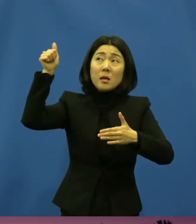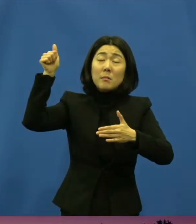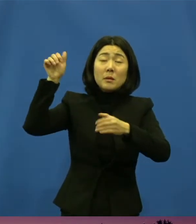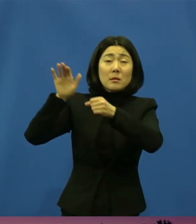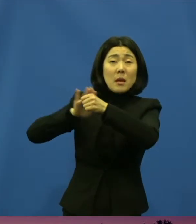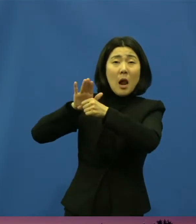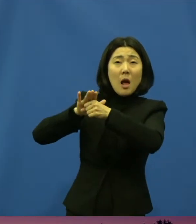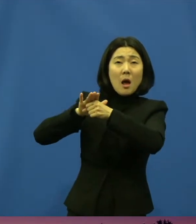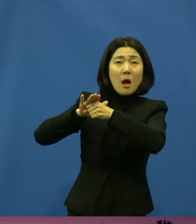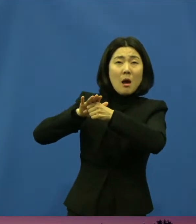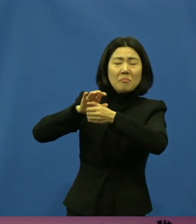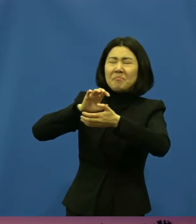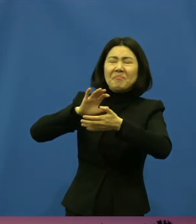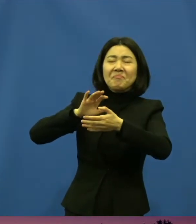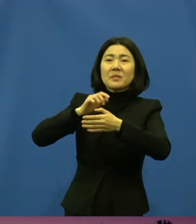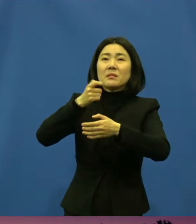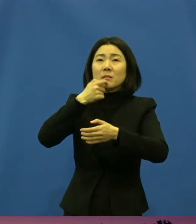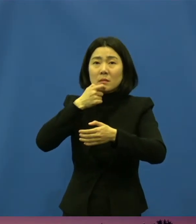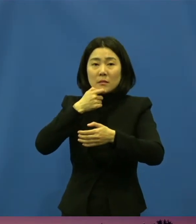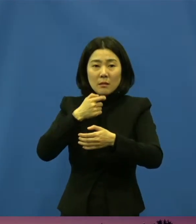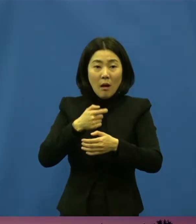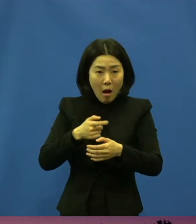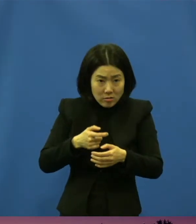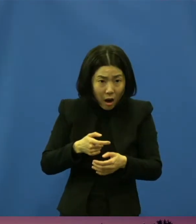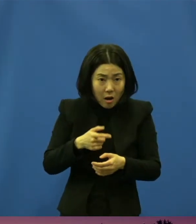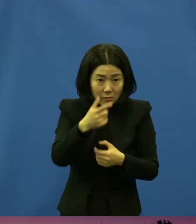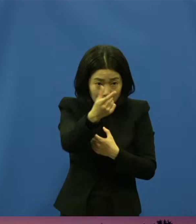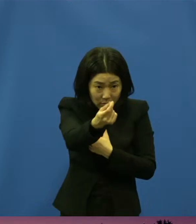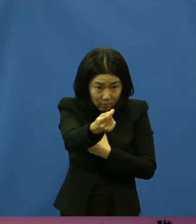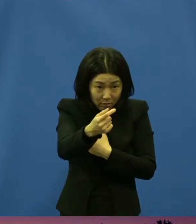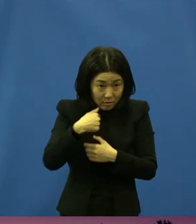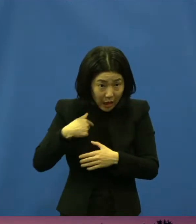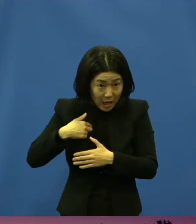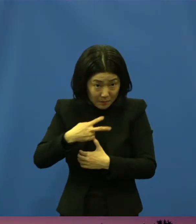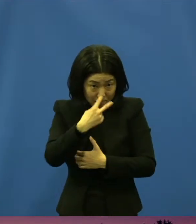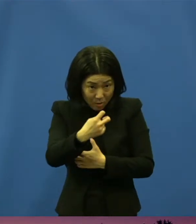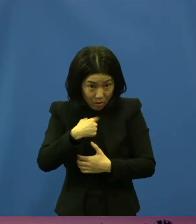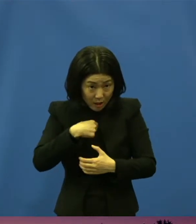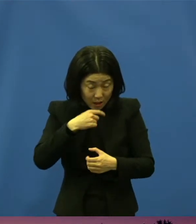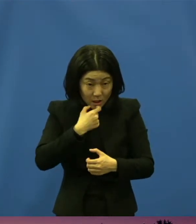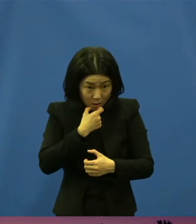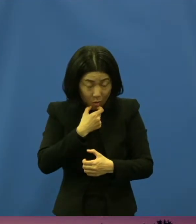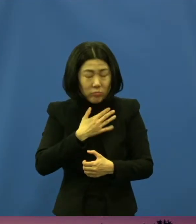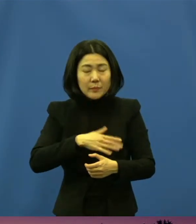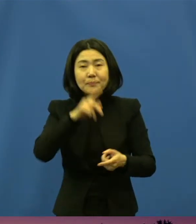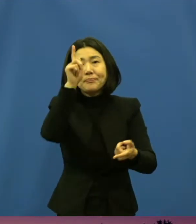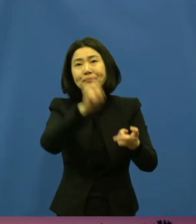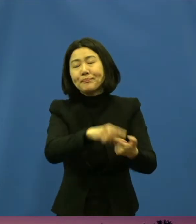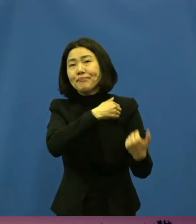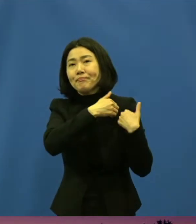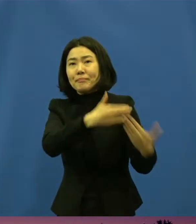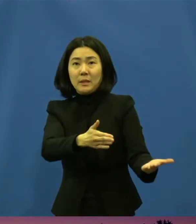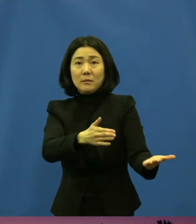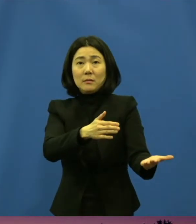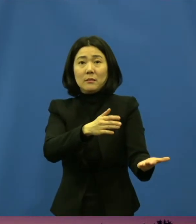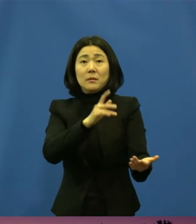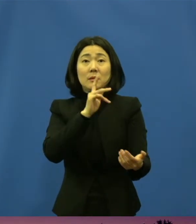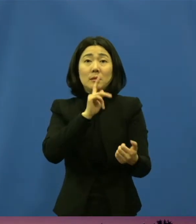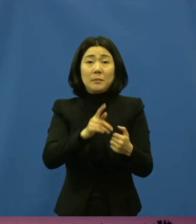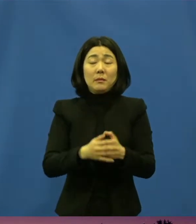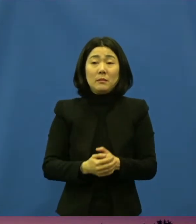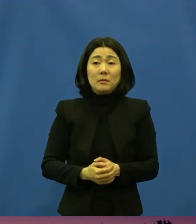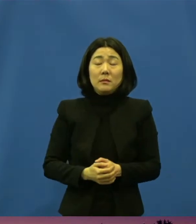상실한 마음대로 내버려 두사 합당하지 못한 일을 하게 하셨으니. 자, 여러분, 여기에서 특징이